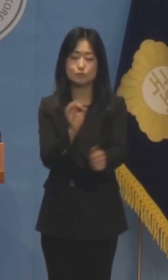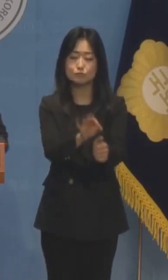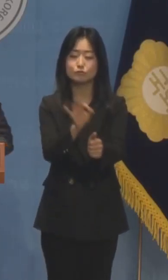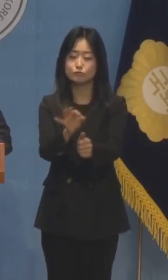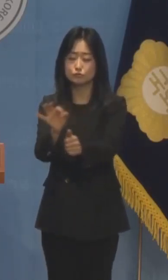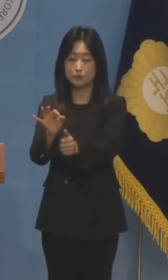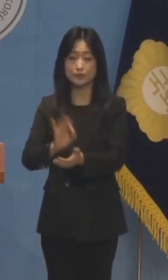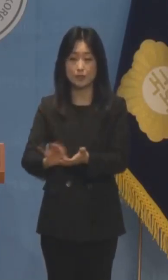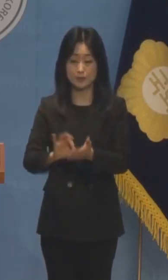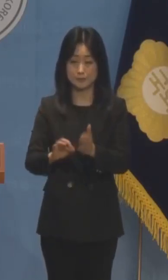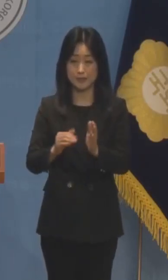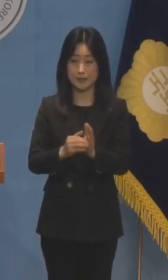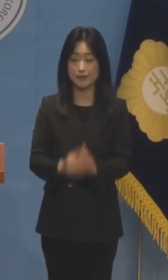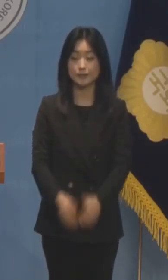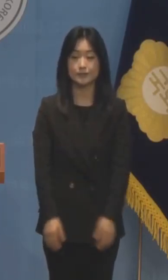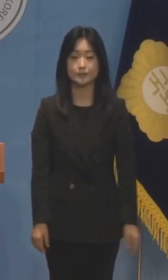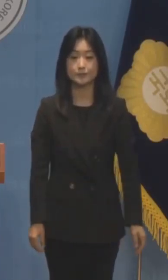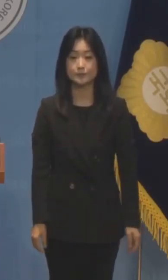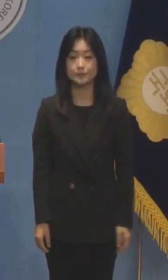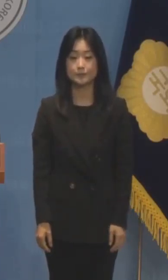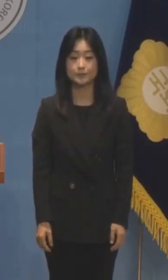드러났습니다.